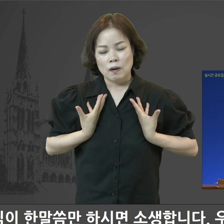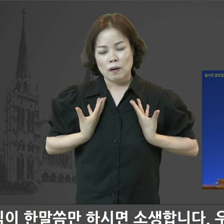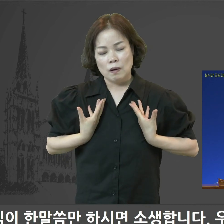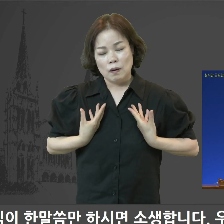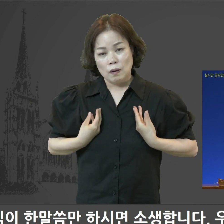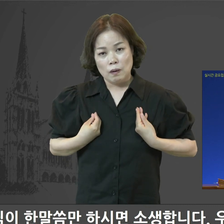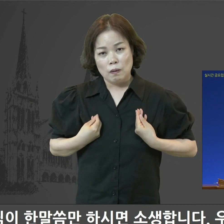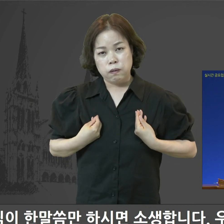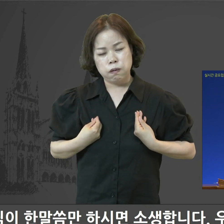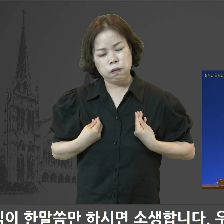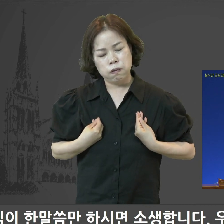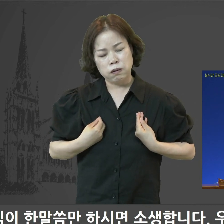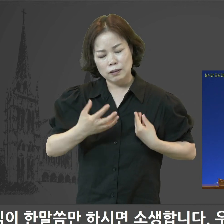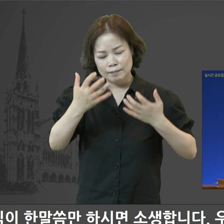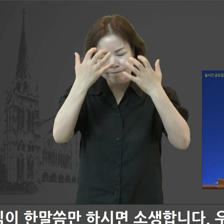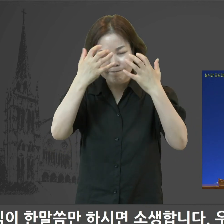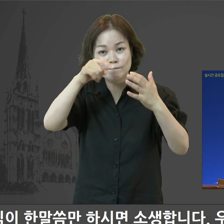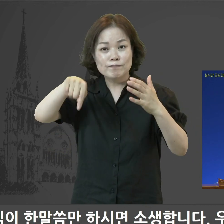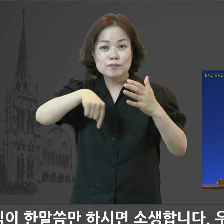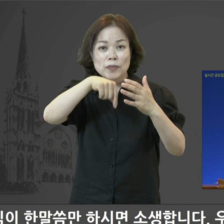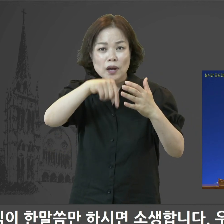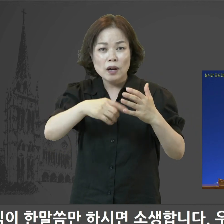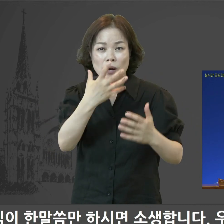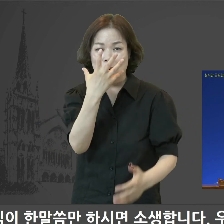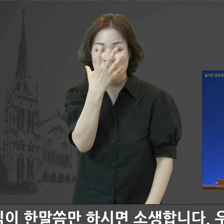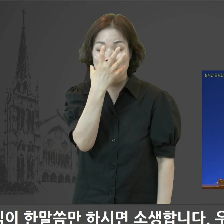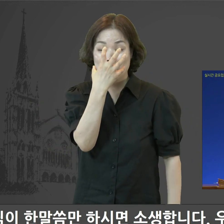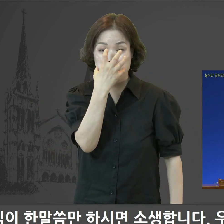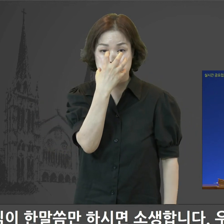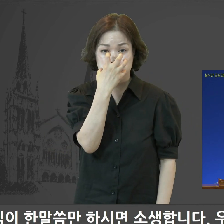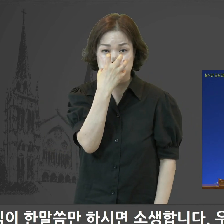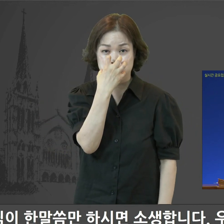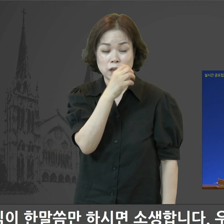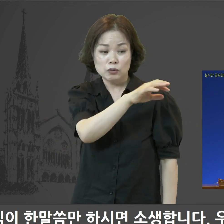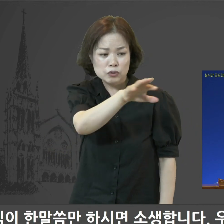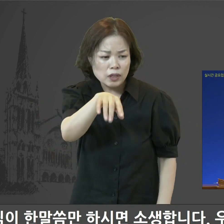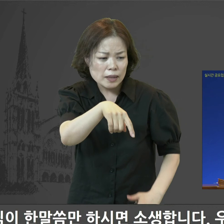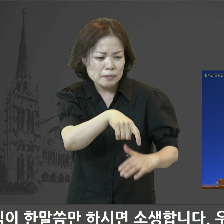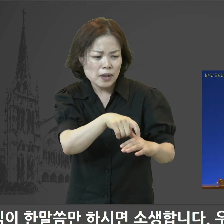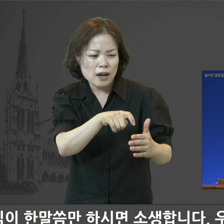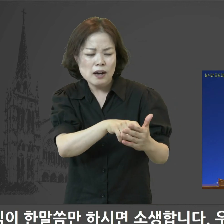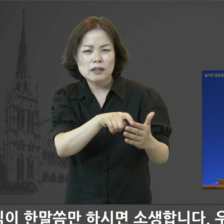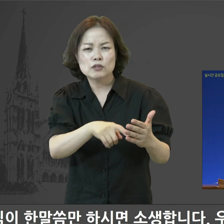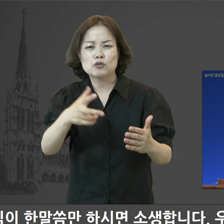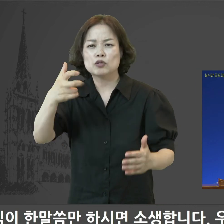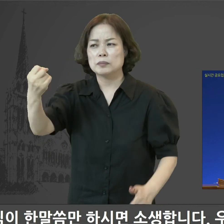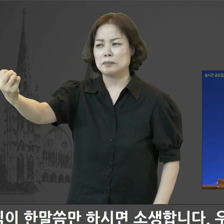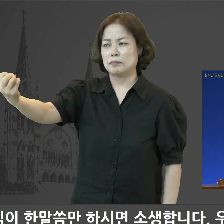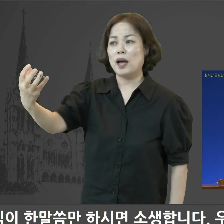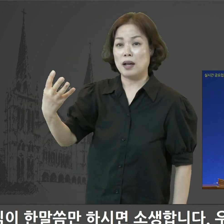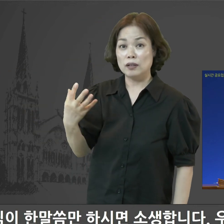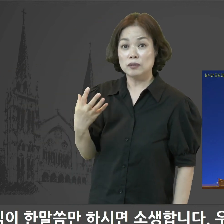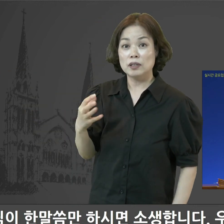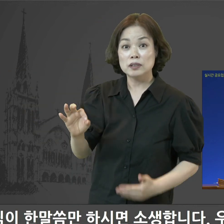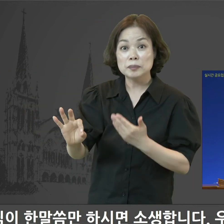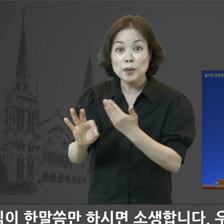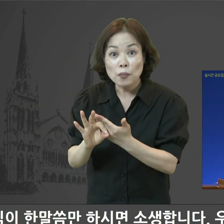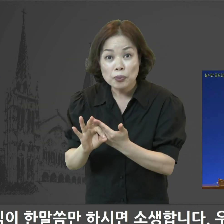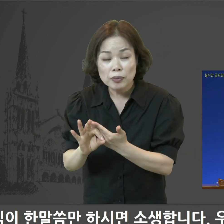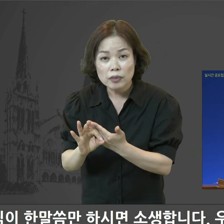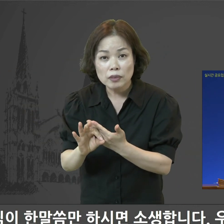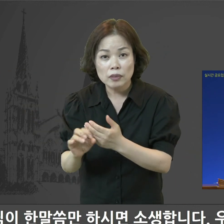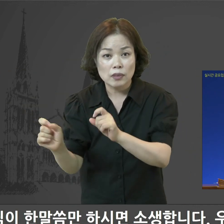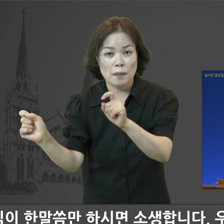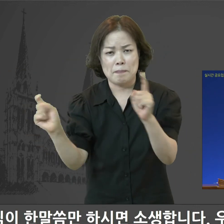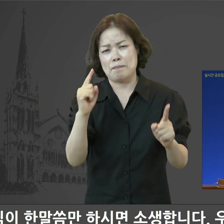심지어 디프레션에 빠졌던 것, 우울에 빠졌던 것도 우리 심장에 우리 주님이 한 말씀만 딱 꽂아주시면